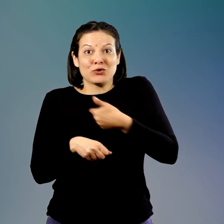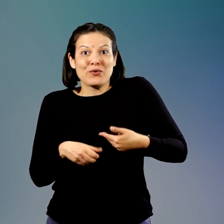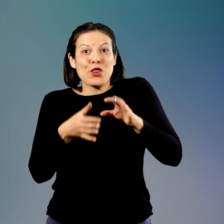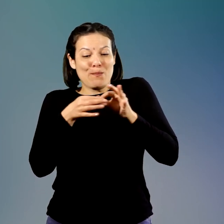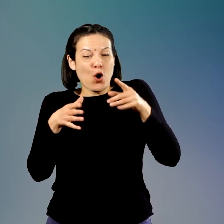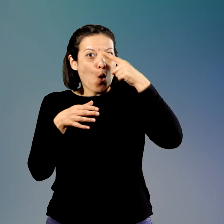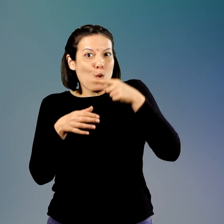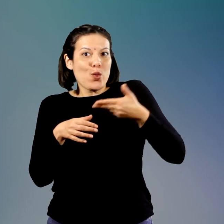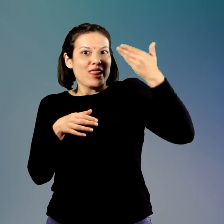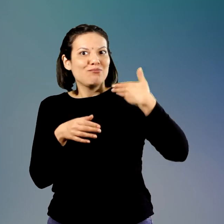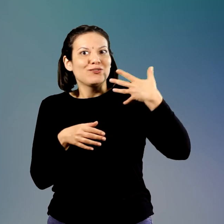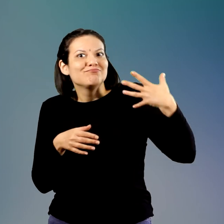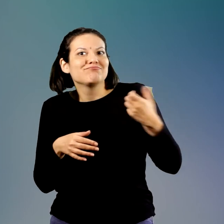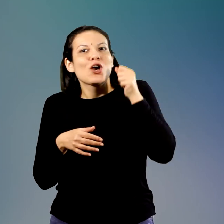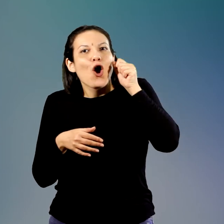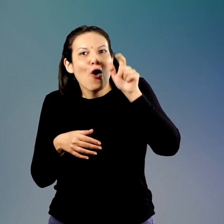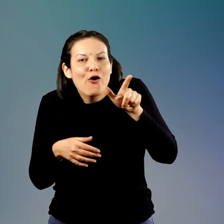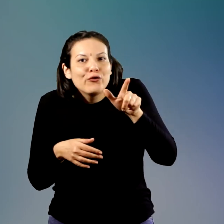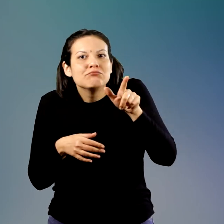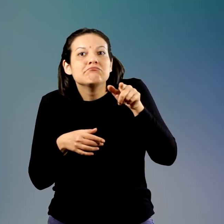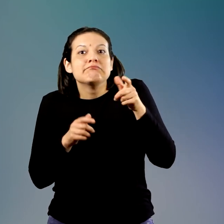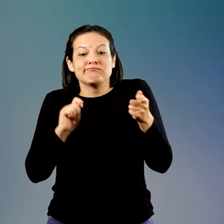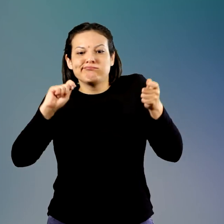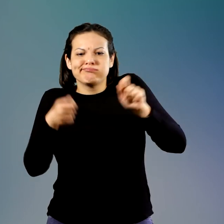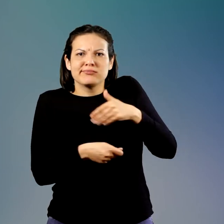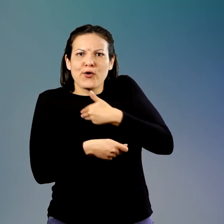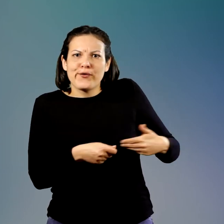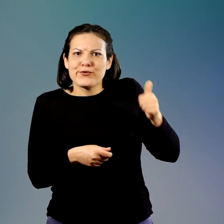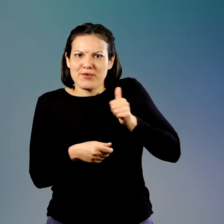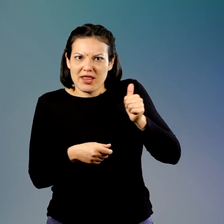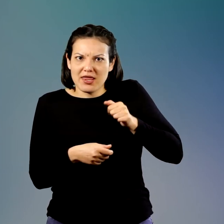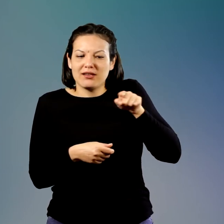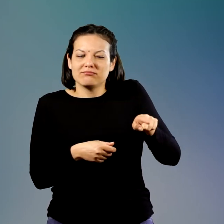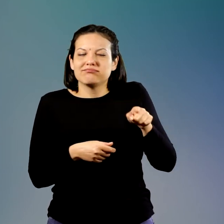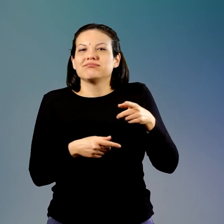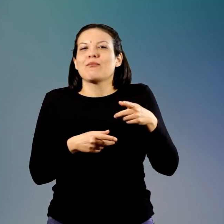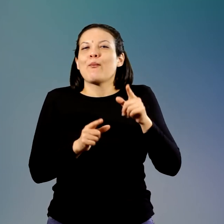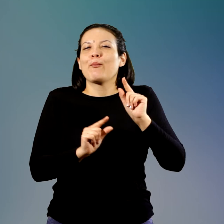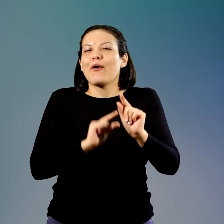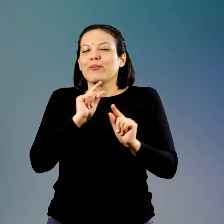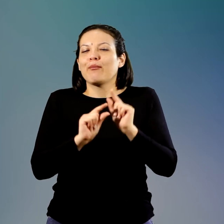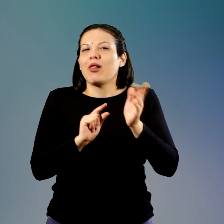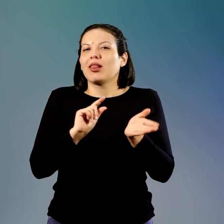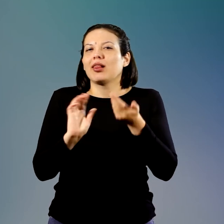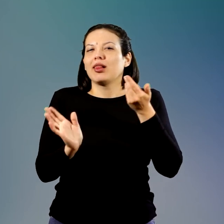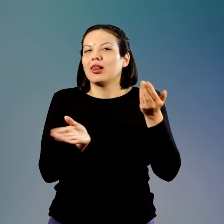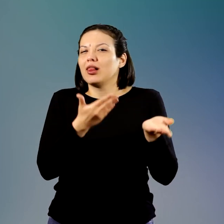un beneficio conseguido durante aquel gobierno democrático y que el gobierno militar de la provincia